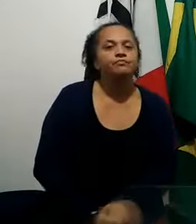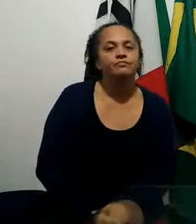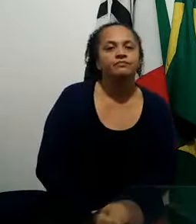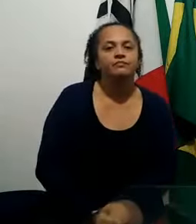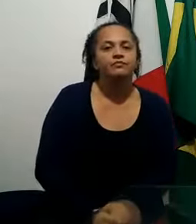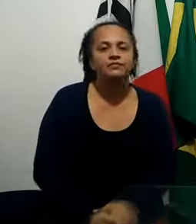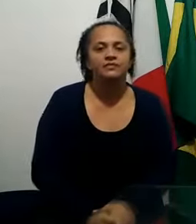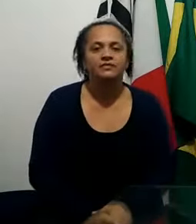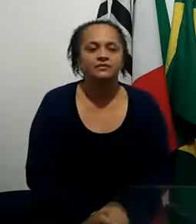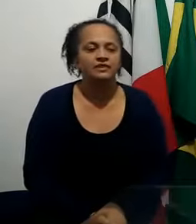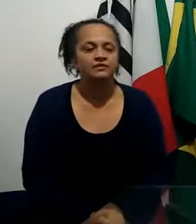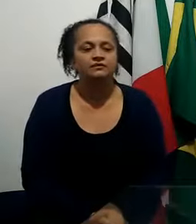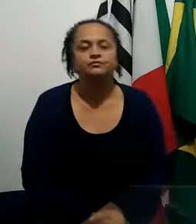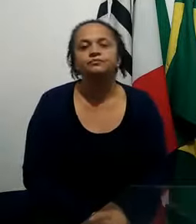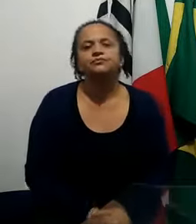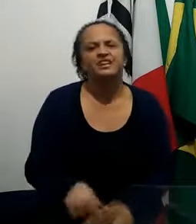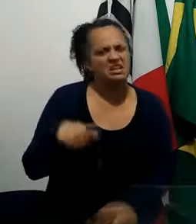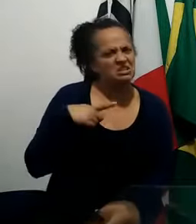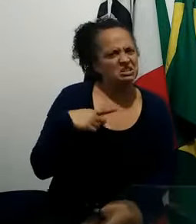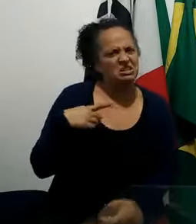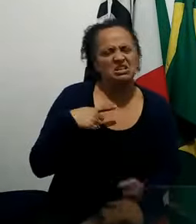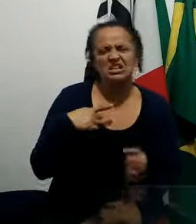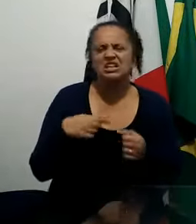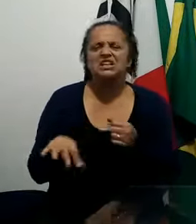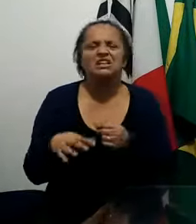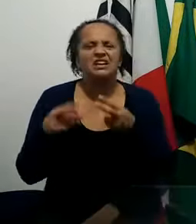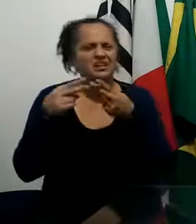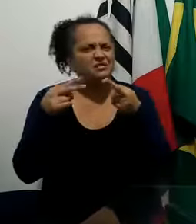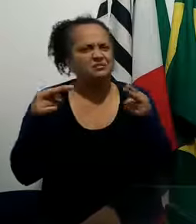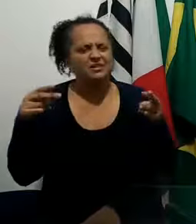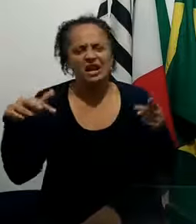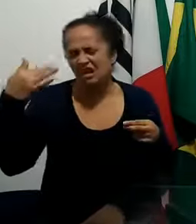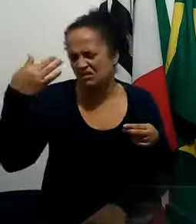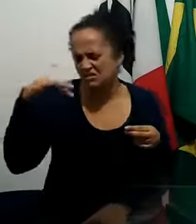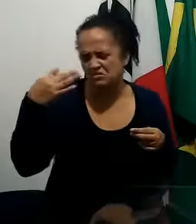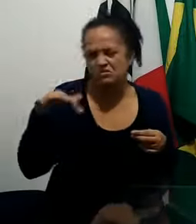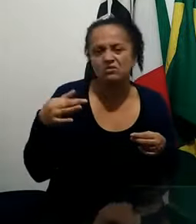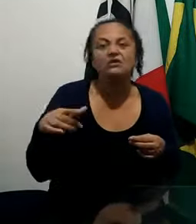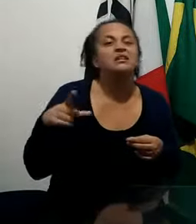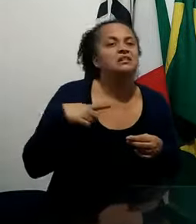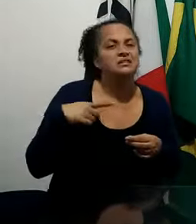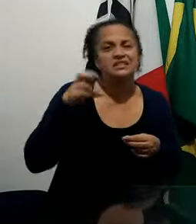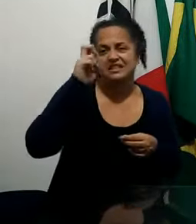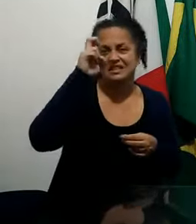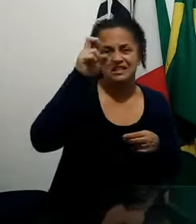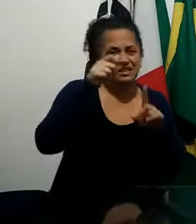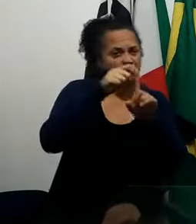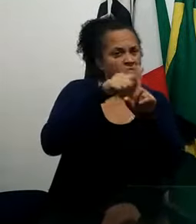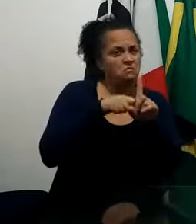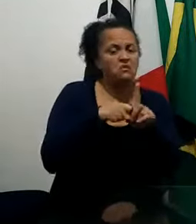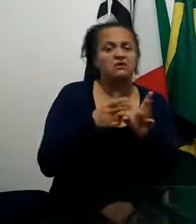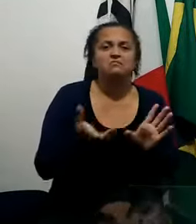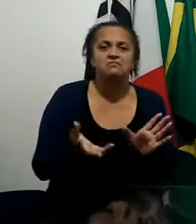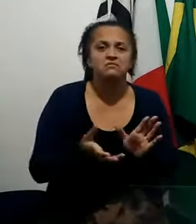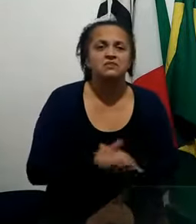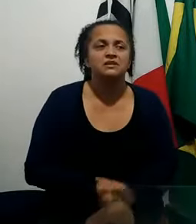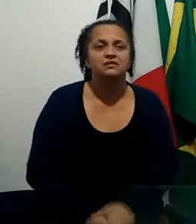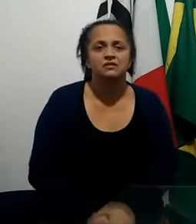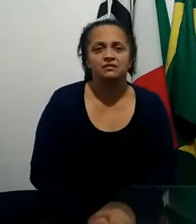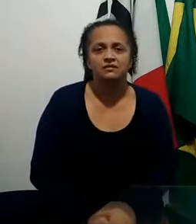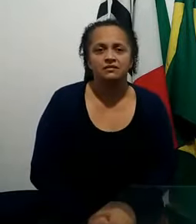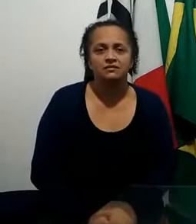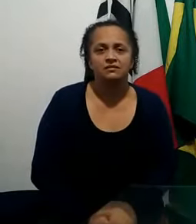dos ferrões, né, vai causar tormento por 5 meses. E este é o primeiro